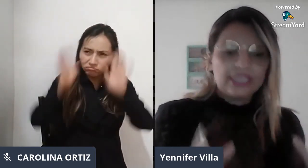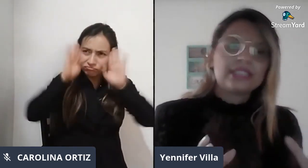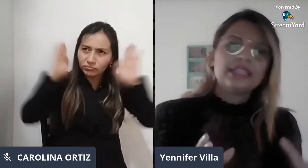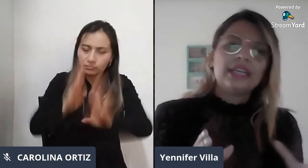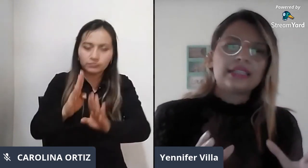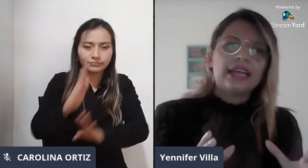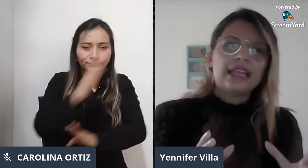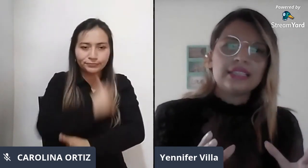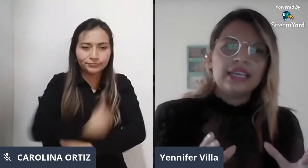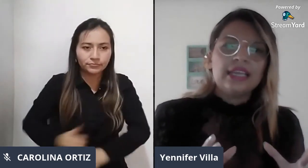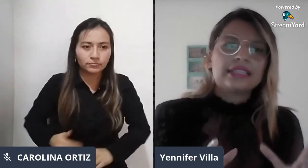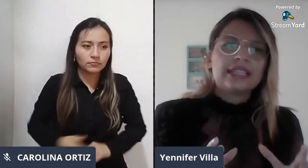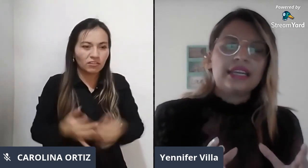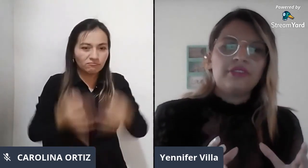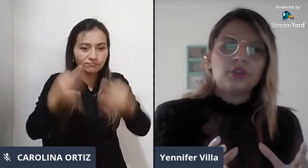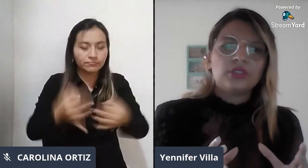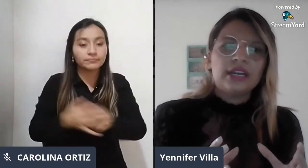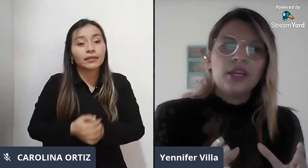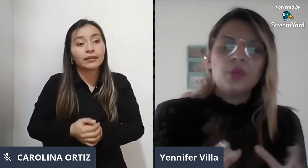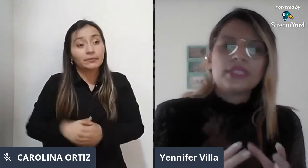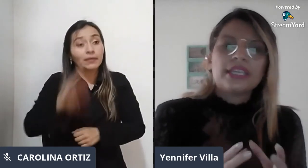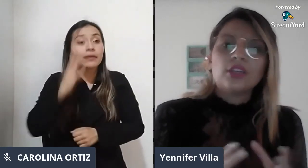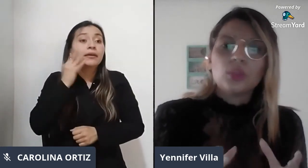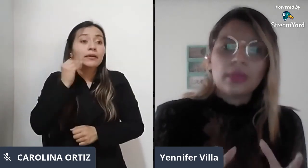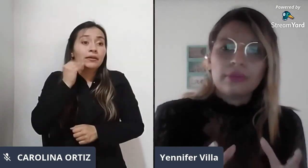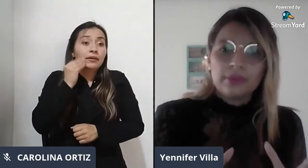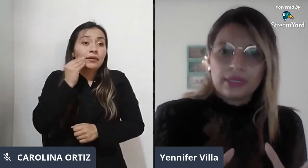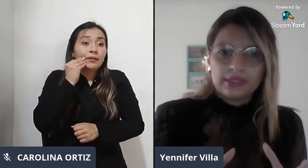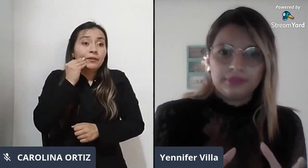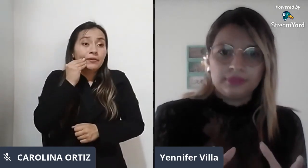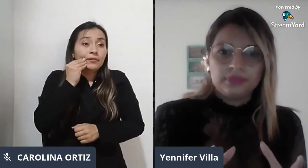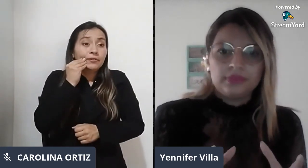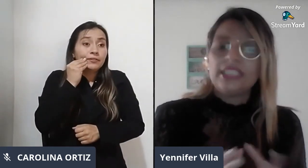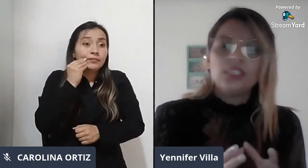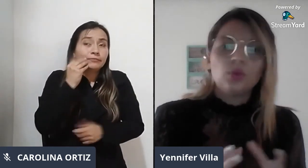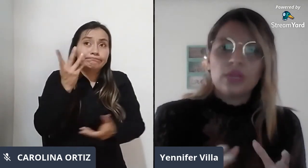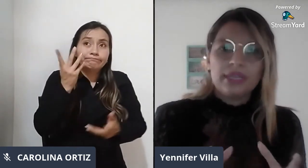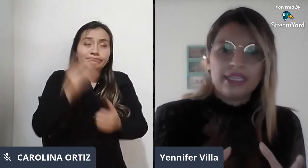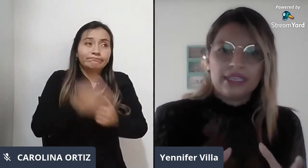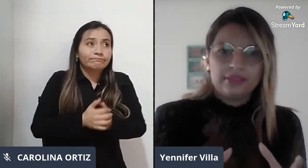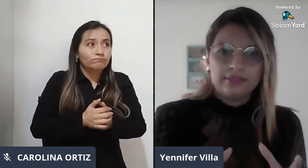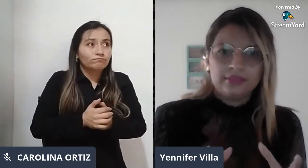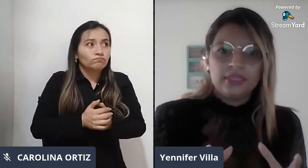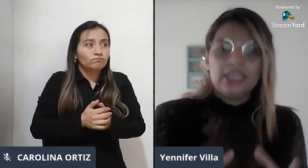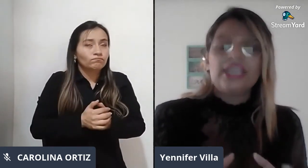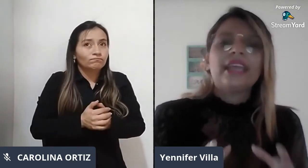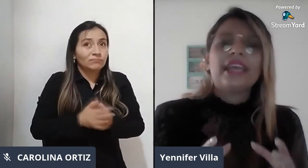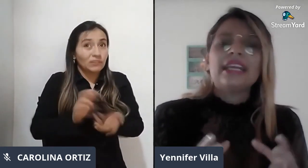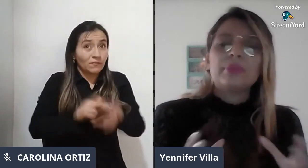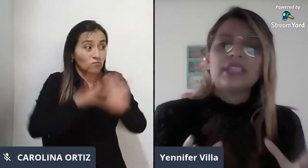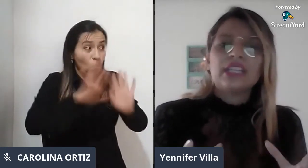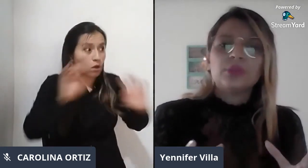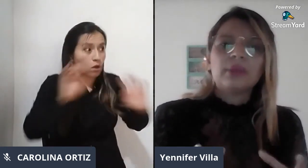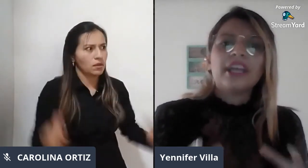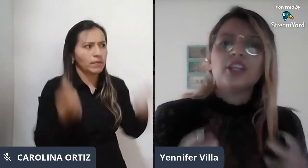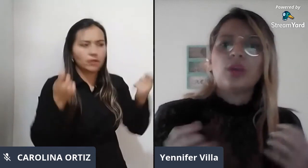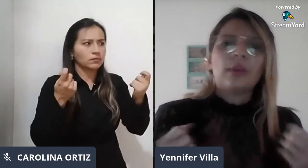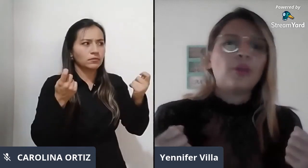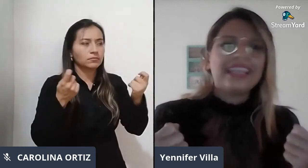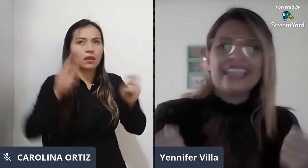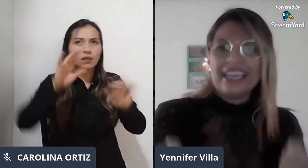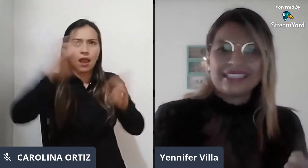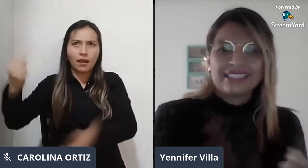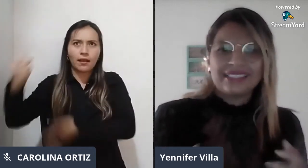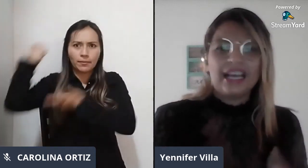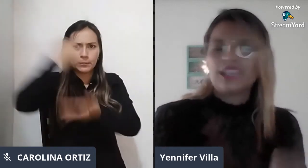las experiencias encarnadas que están en la frontera, pues que no sobrevivan de ninguna manera. Y que en el capitalismo salvaje nos